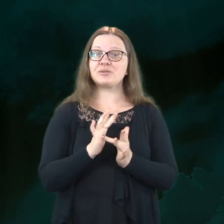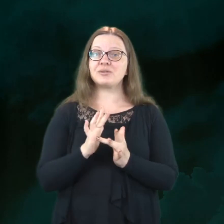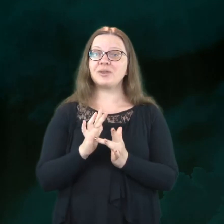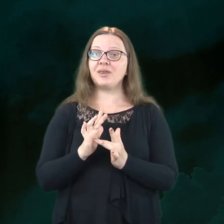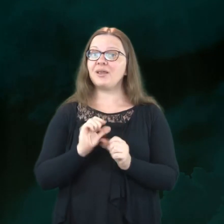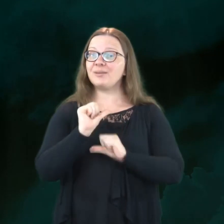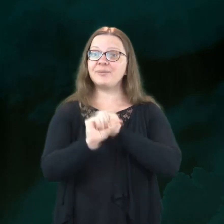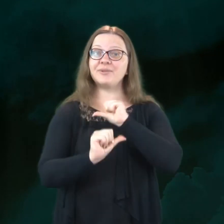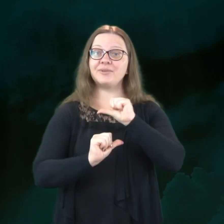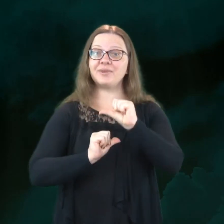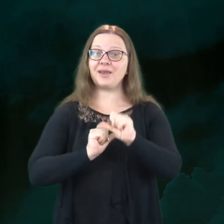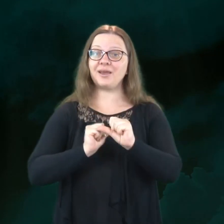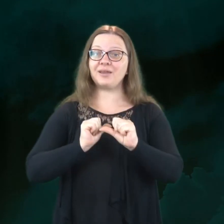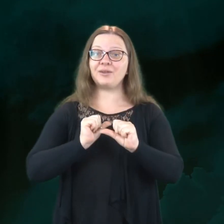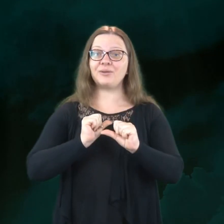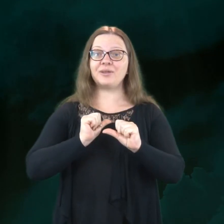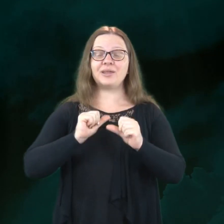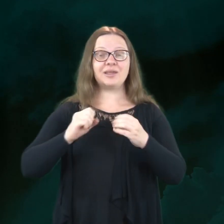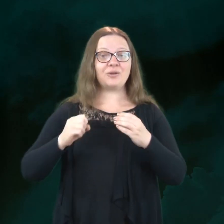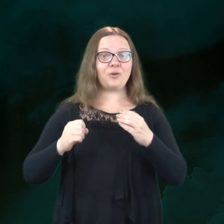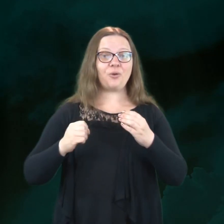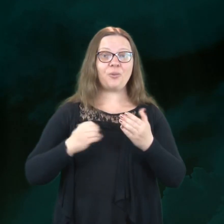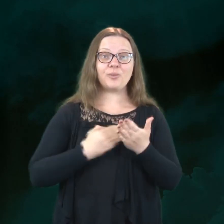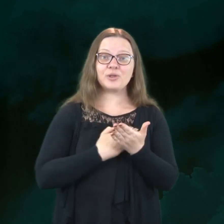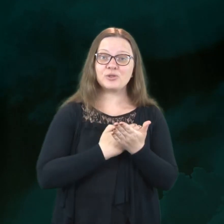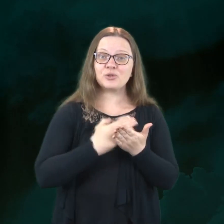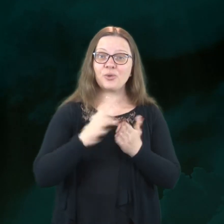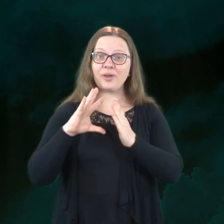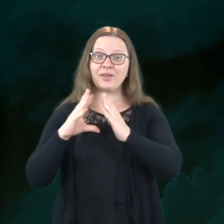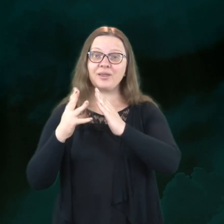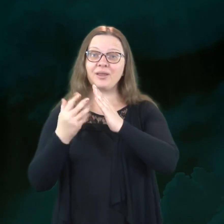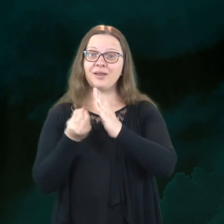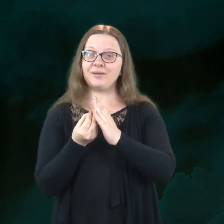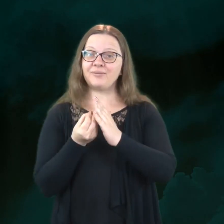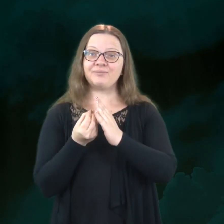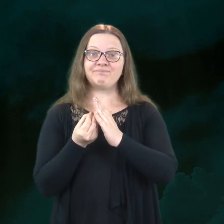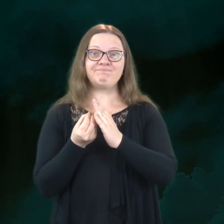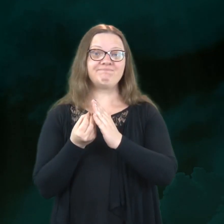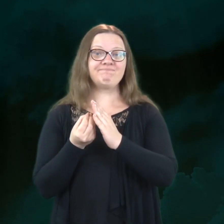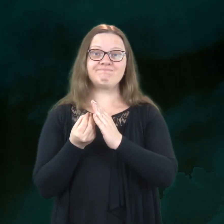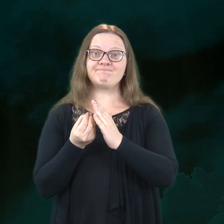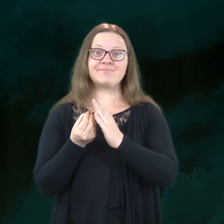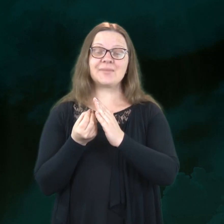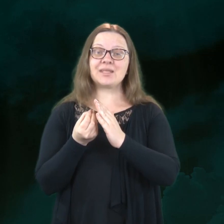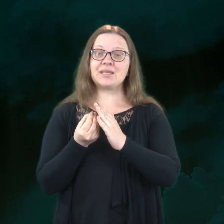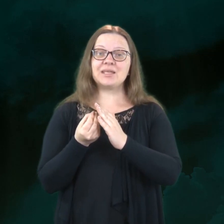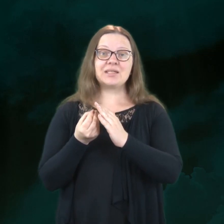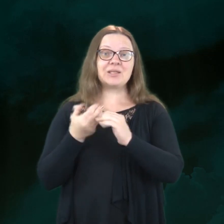dos Tessalonicenses. Então, essa igreja não pertence à religião cristã.